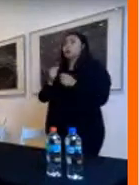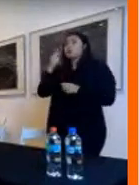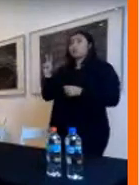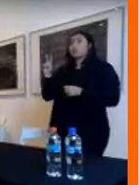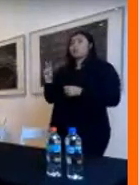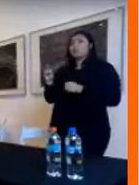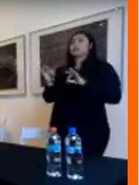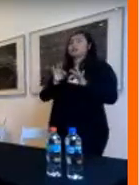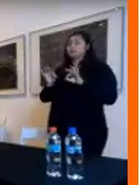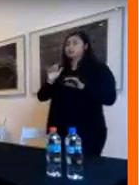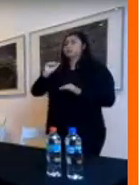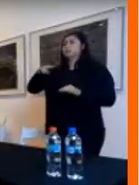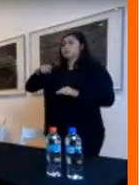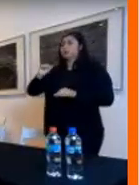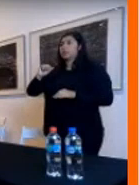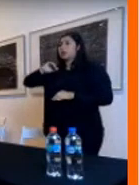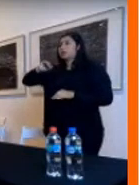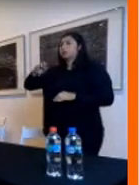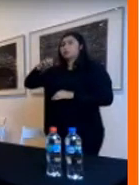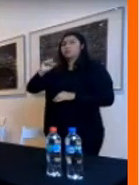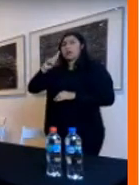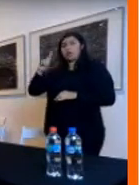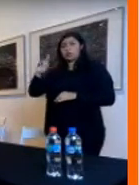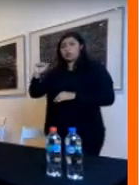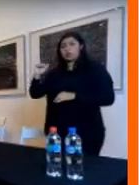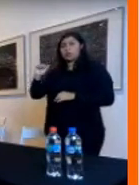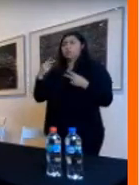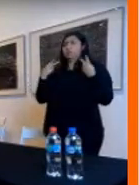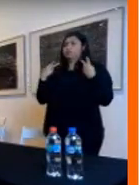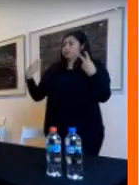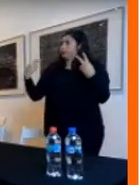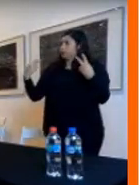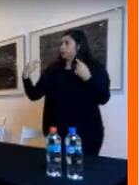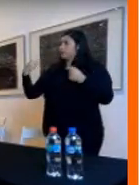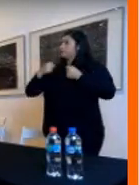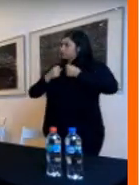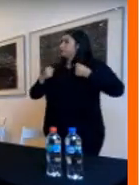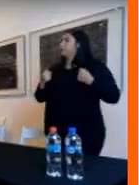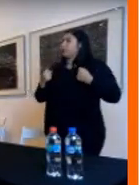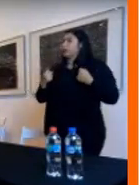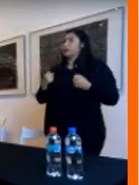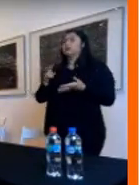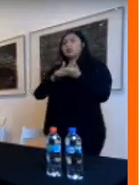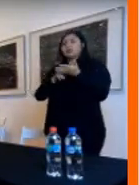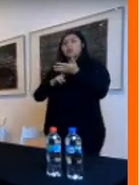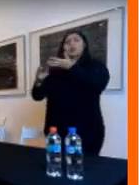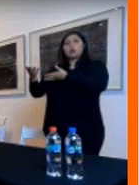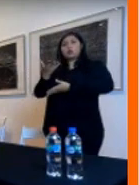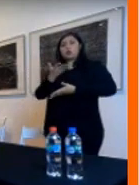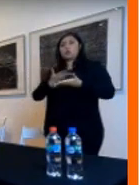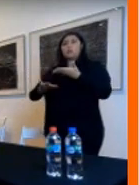que tenía una personalidad súper fuerte, y en realidad me gustaría también compartir un poco sobre